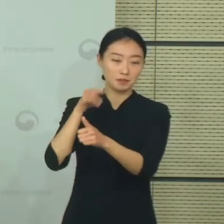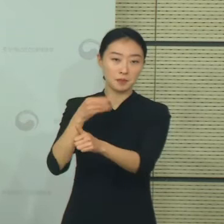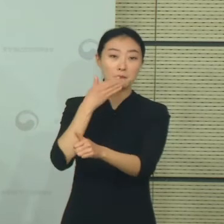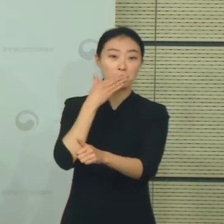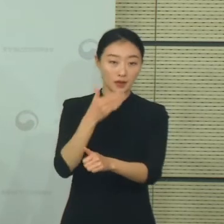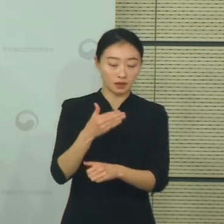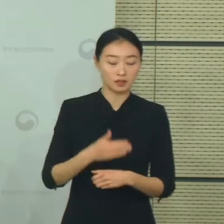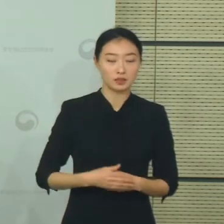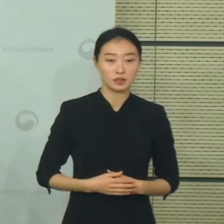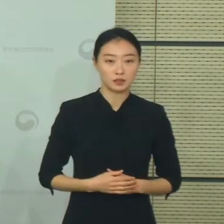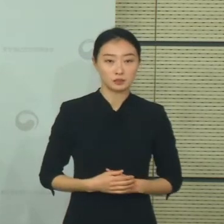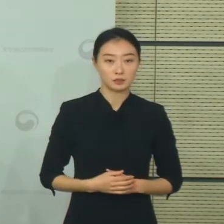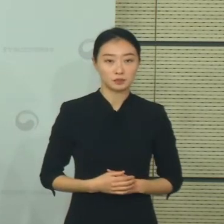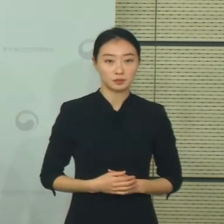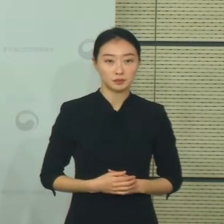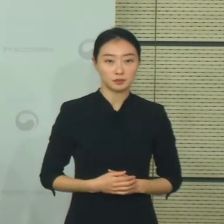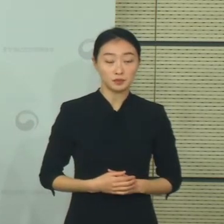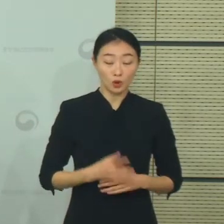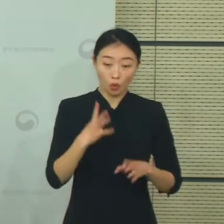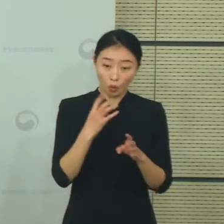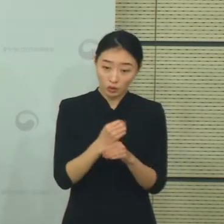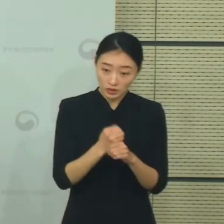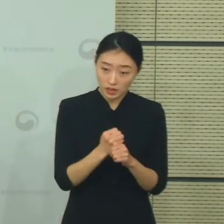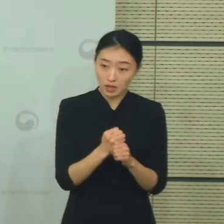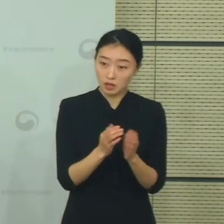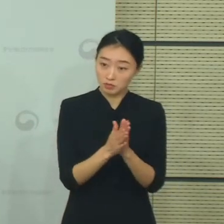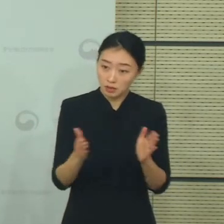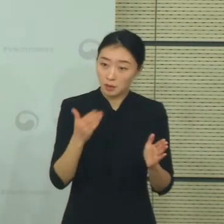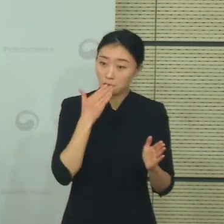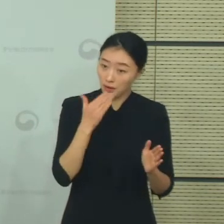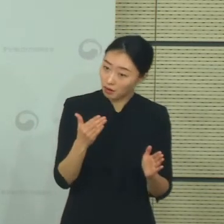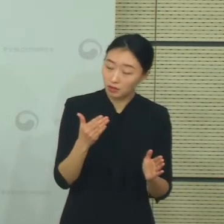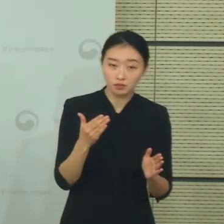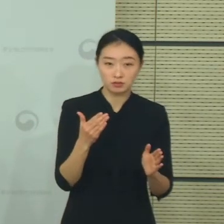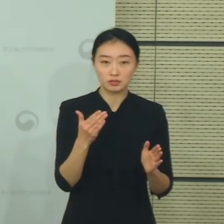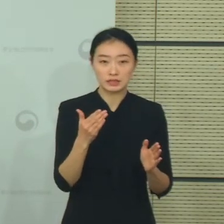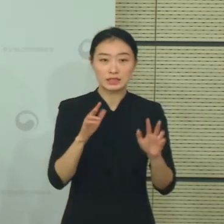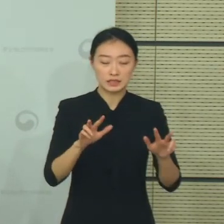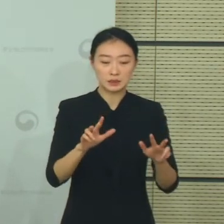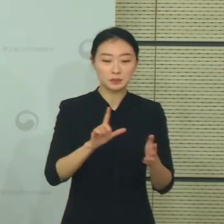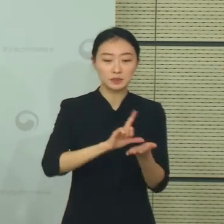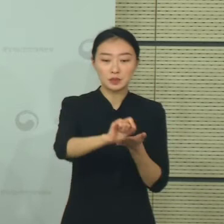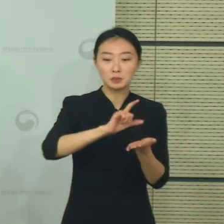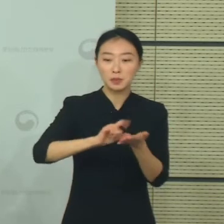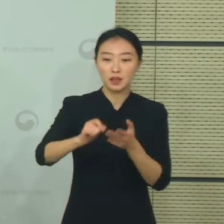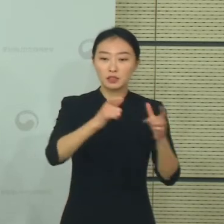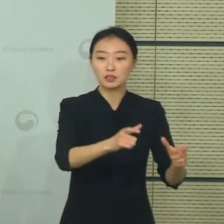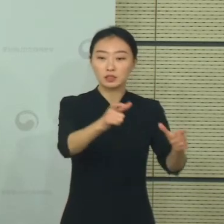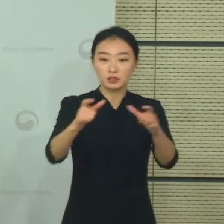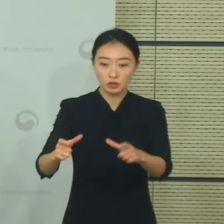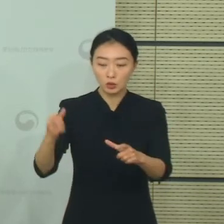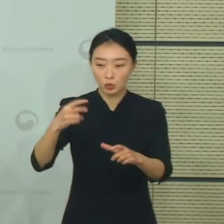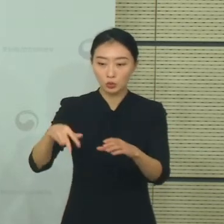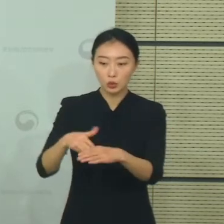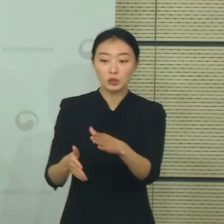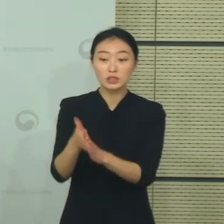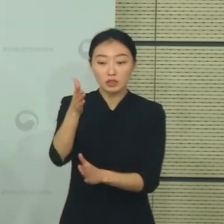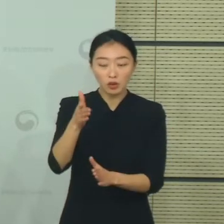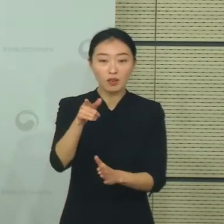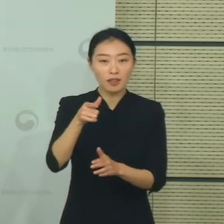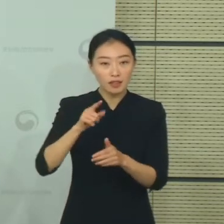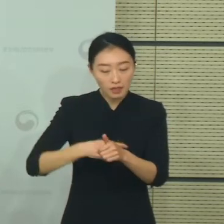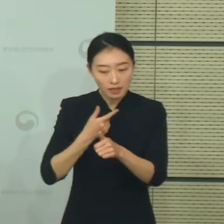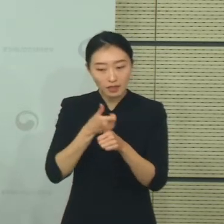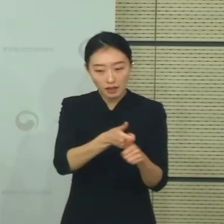부과된다라는 부분이어서 명확하게 언제쯤 그것이 가능할 것이다라는 것은 지자체별로 또 종교 시설별로 상당히 또 다양할 수 있을